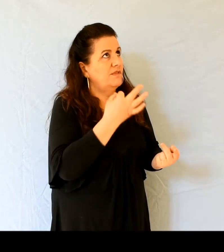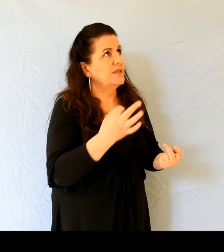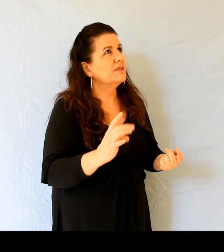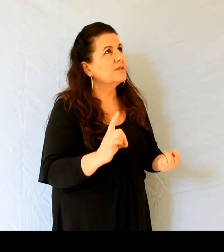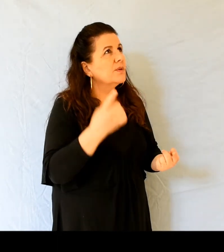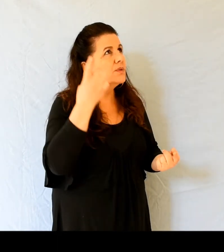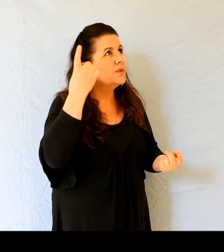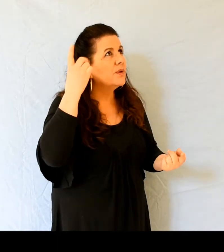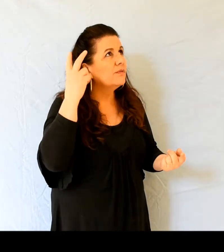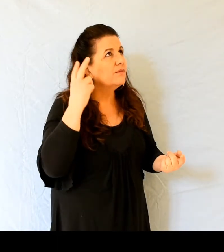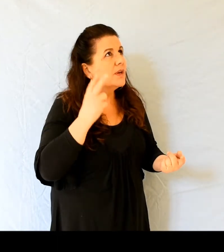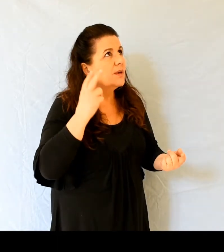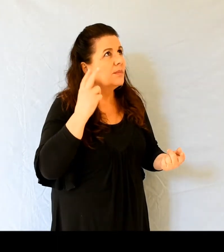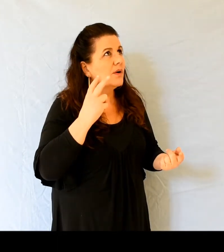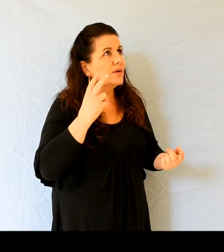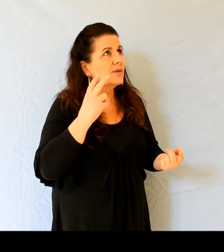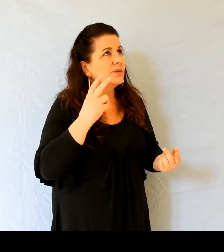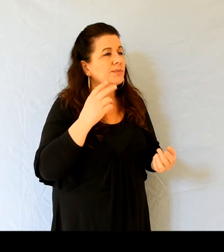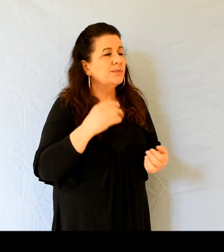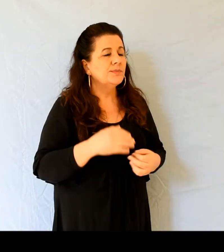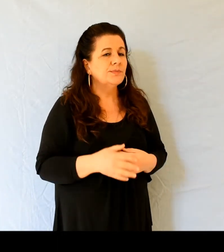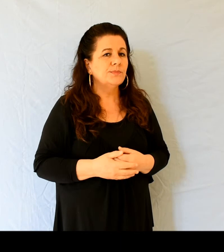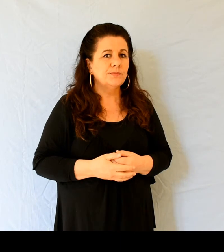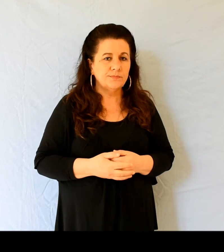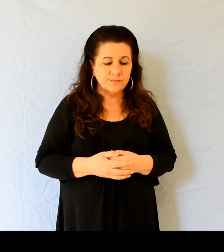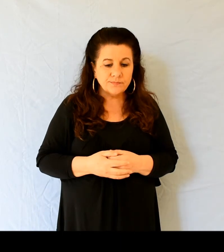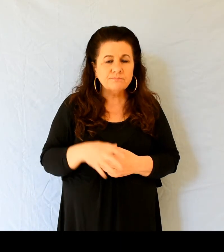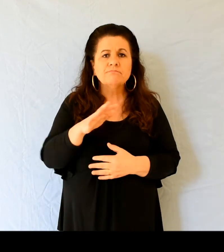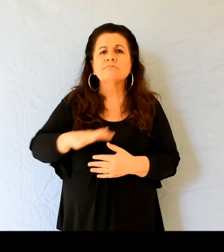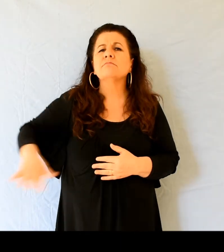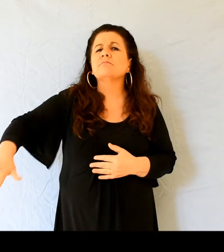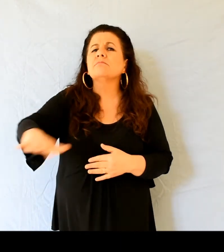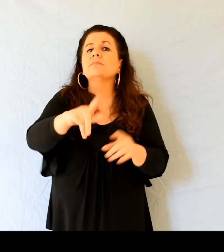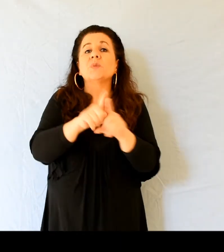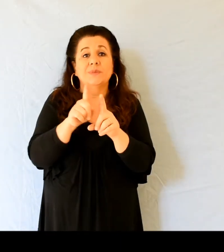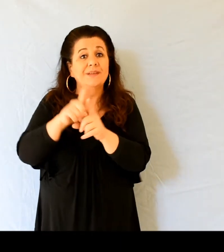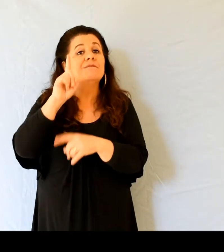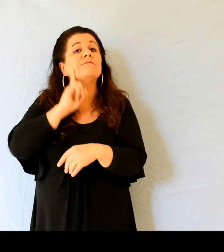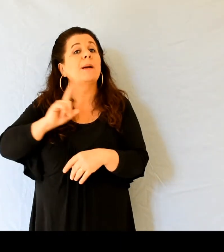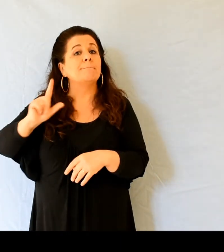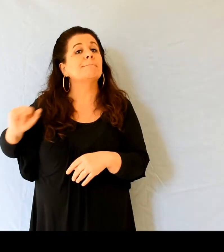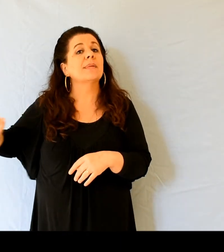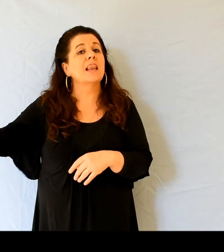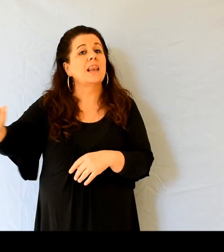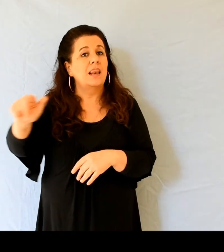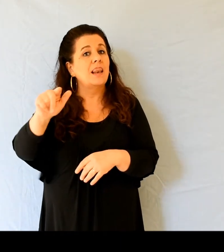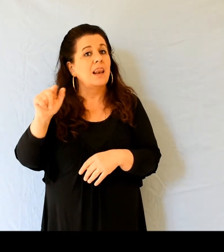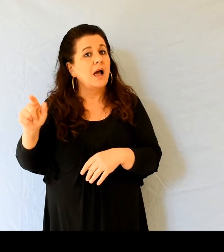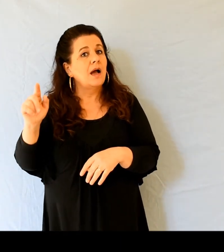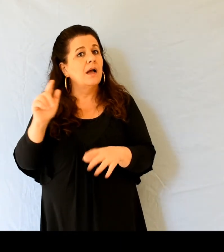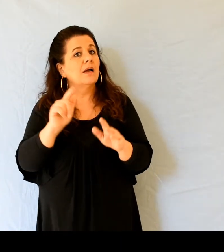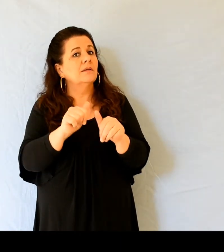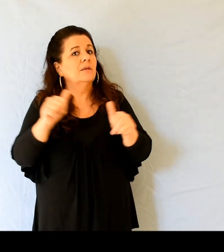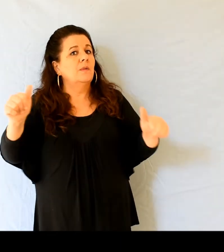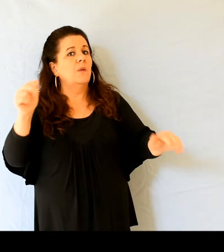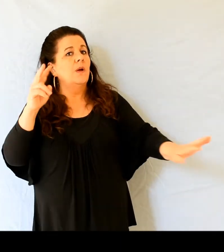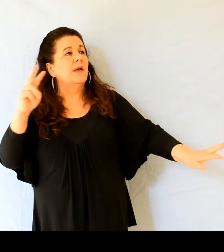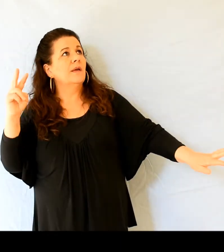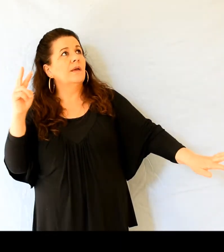Il y avait aussi des femmes qui observait de loin, et